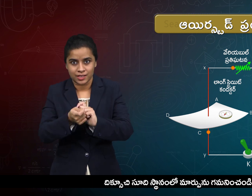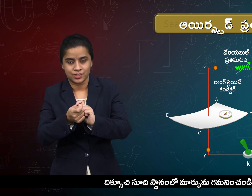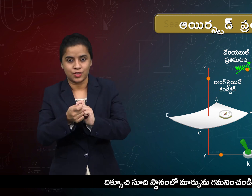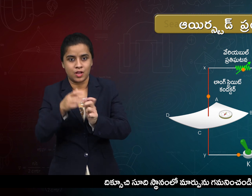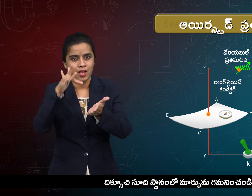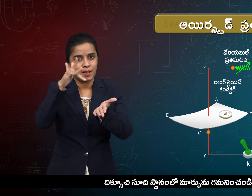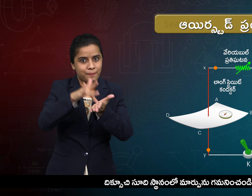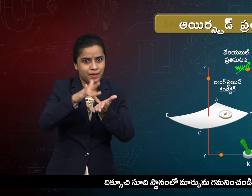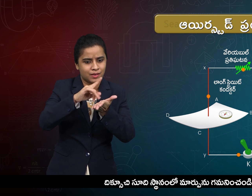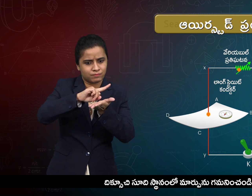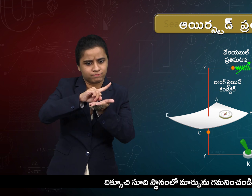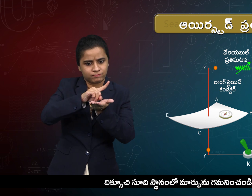మార్పును గమనించండి.